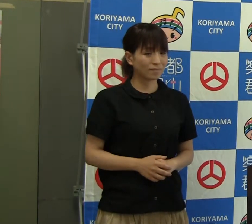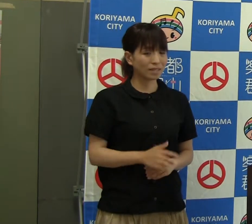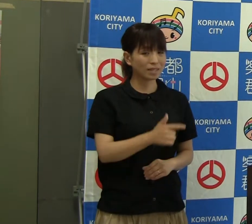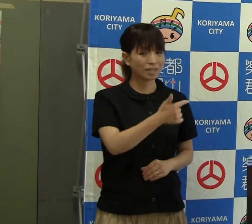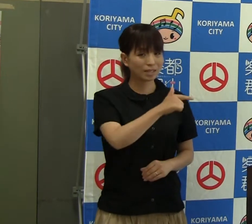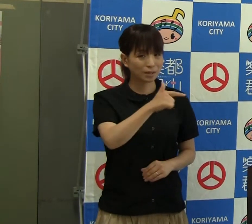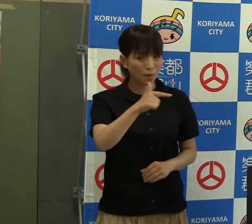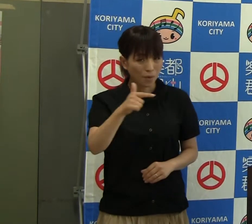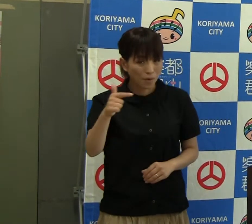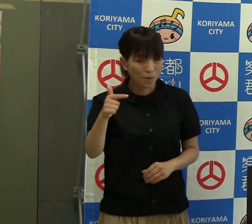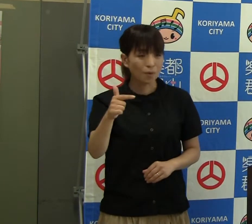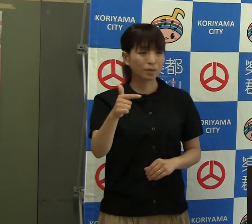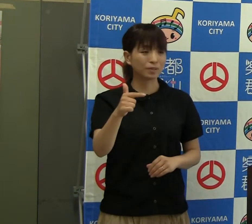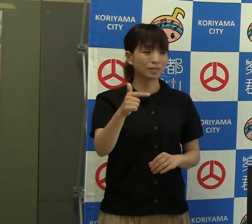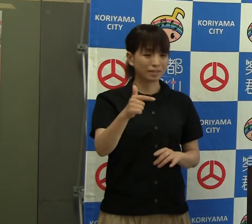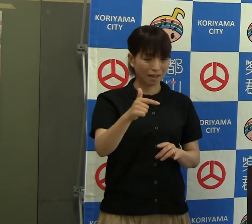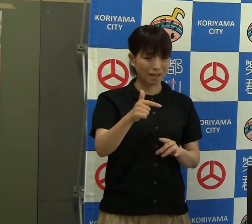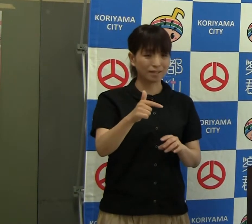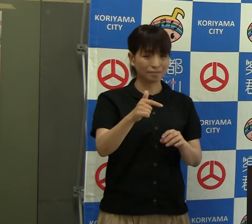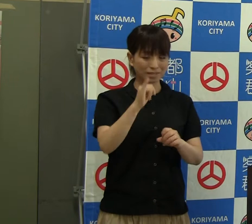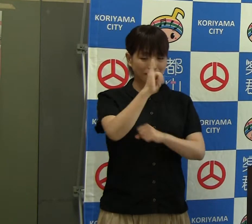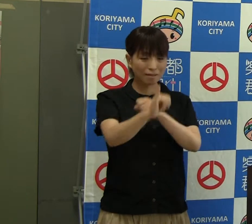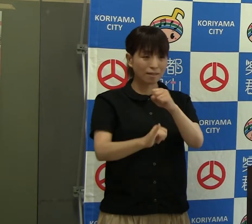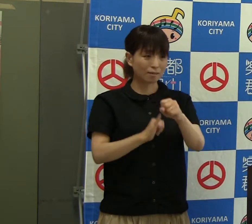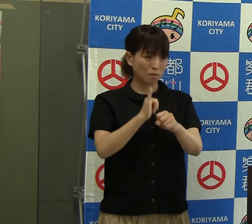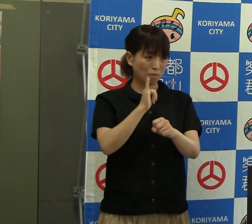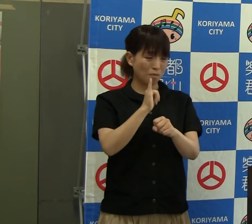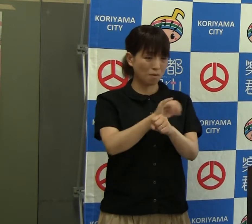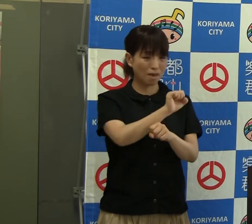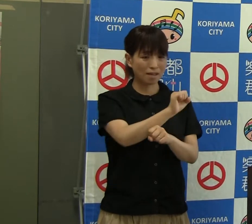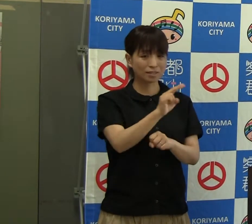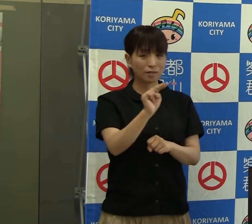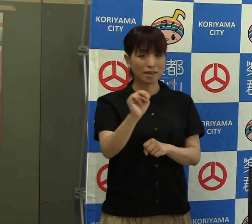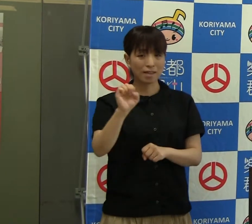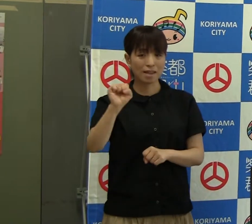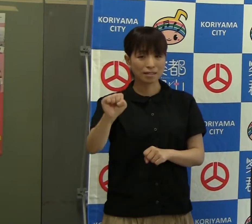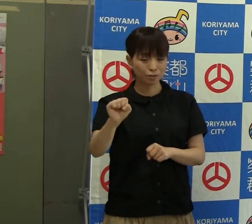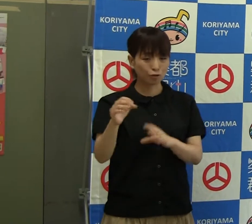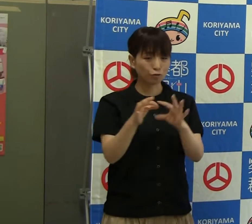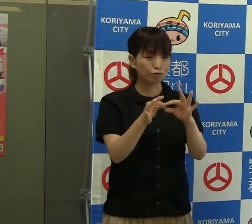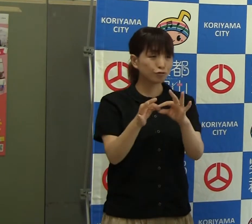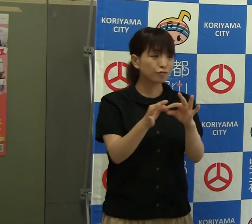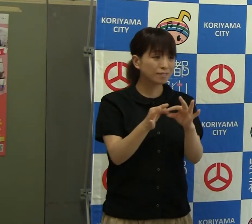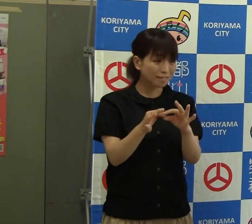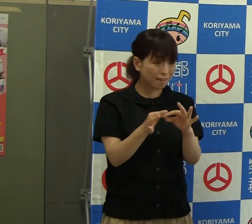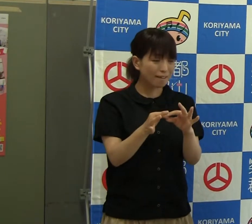ア、SNS を通じましてですね、さまざまな、